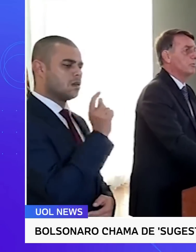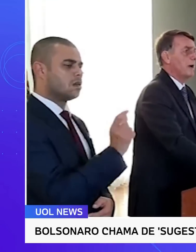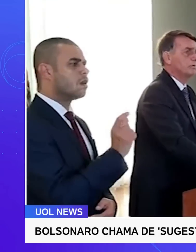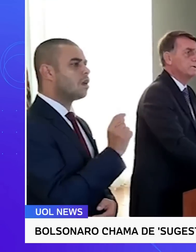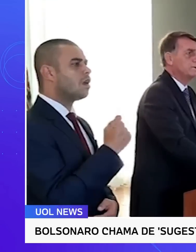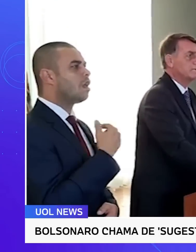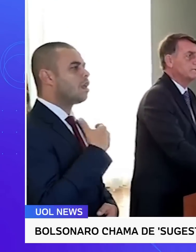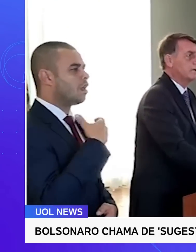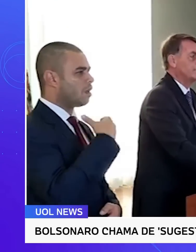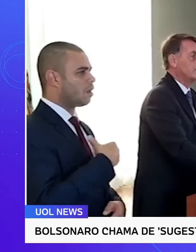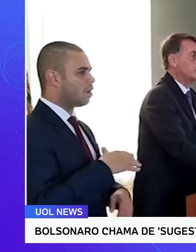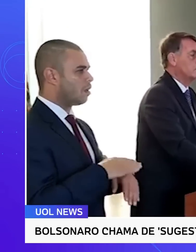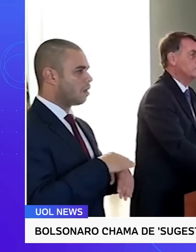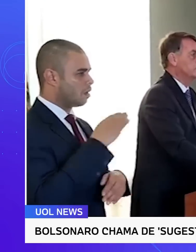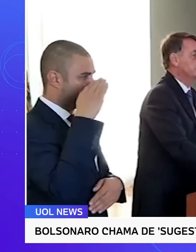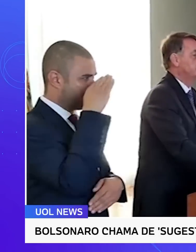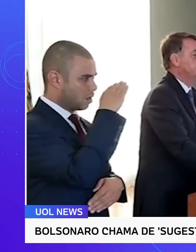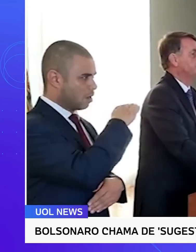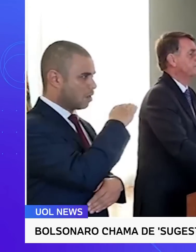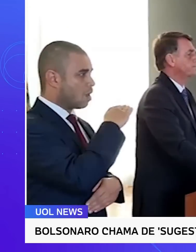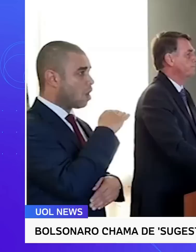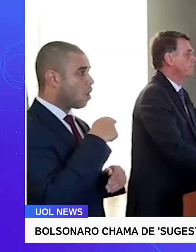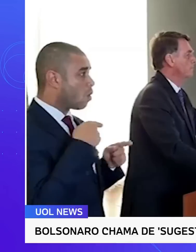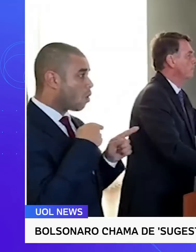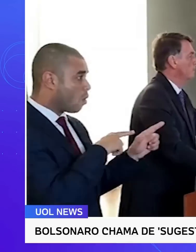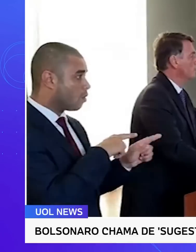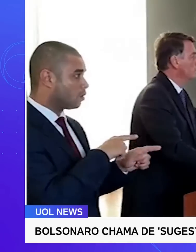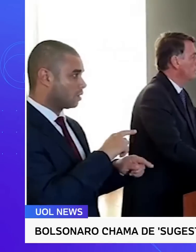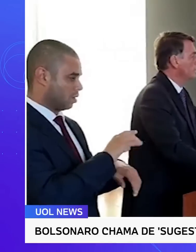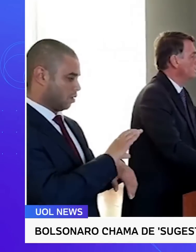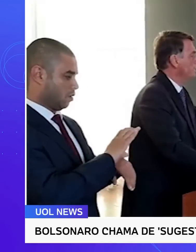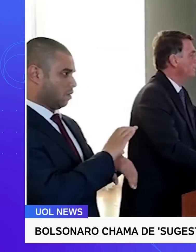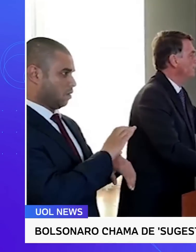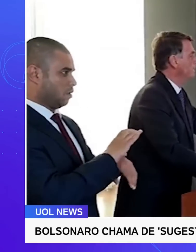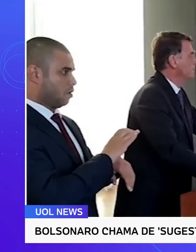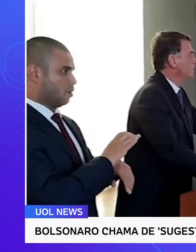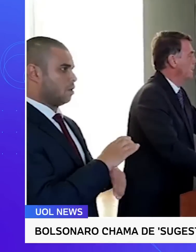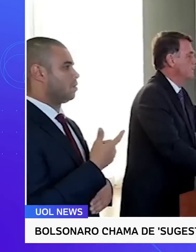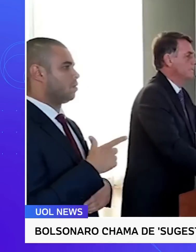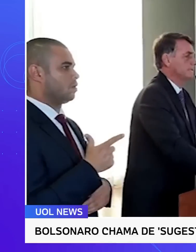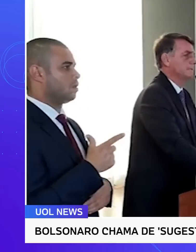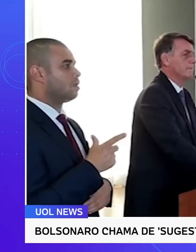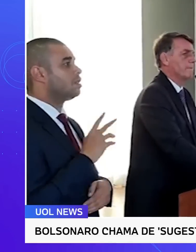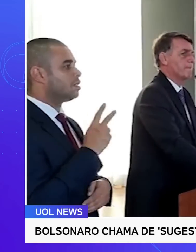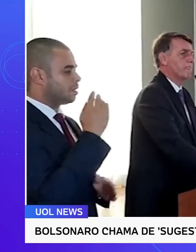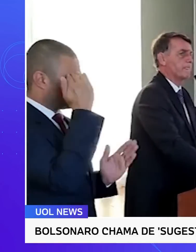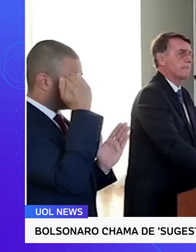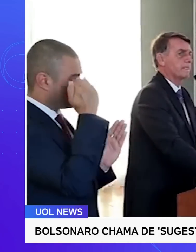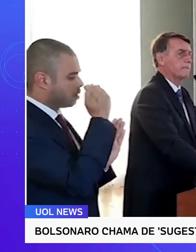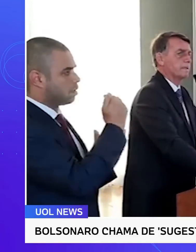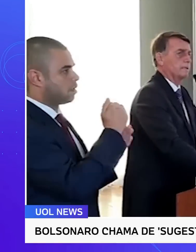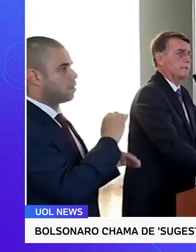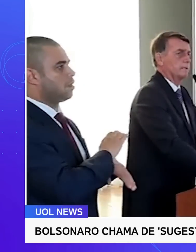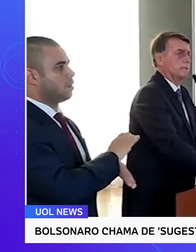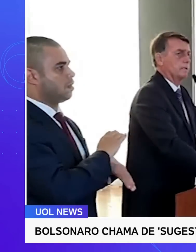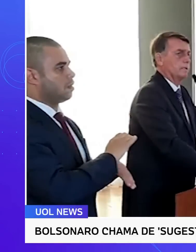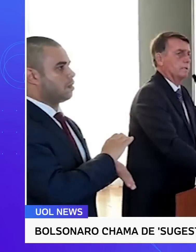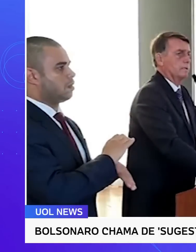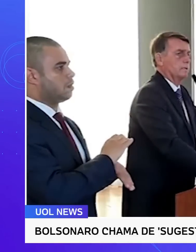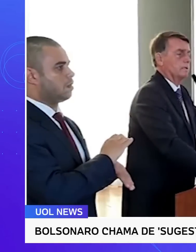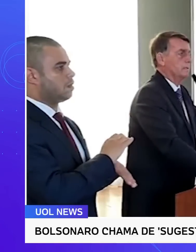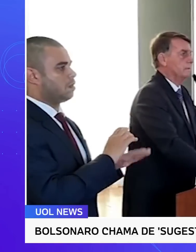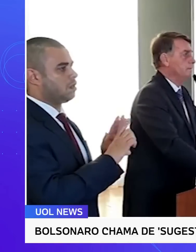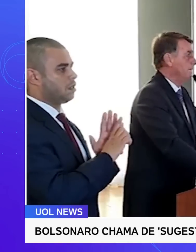para dar tempo do ministro relator Benedito Gonçalves lotado Lembrando que depois dele também há aí os votos dos demais ministros